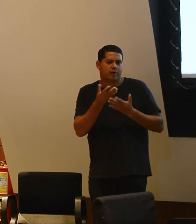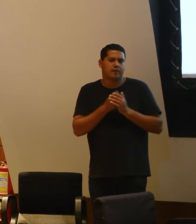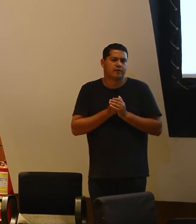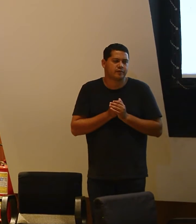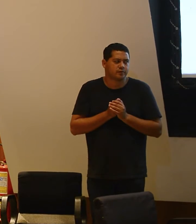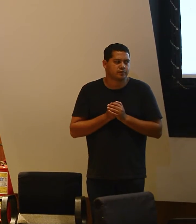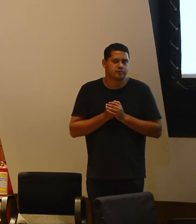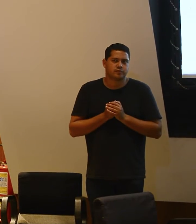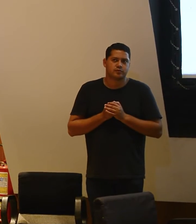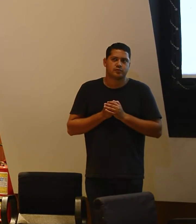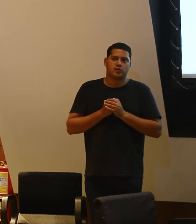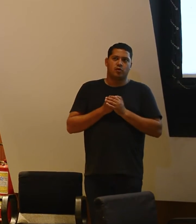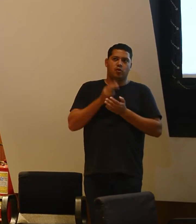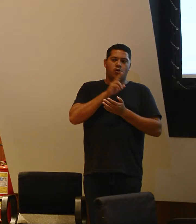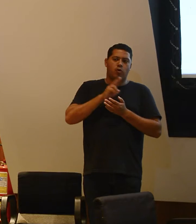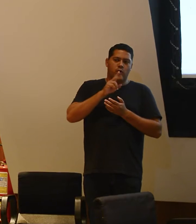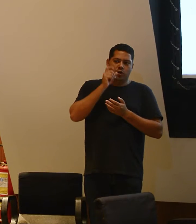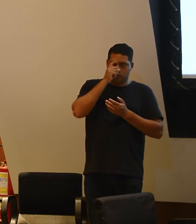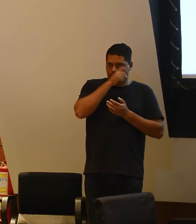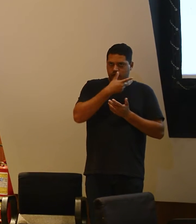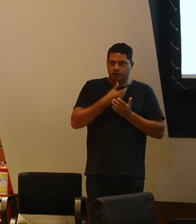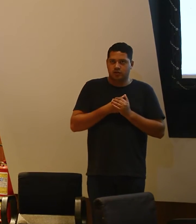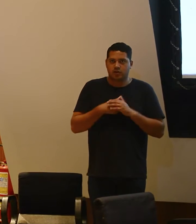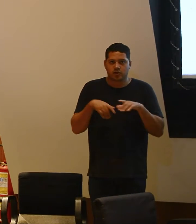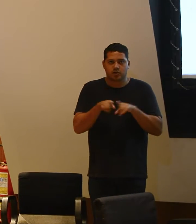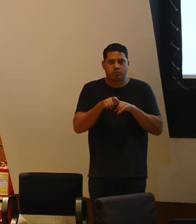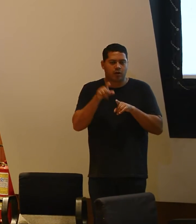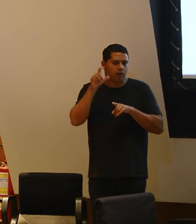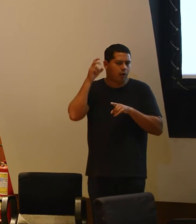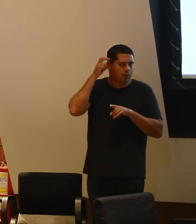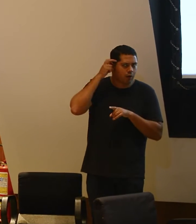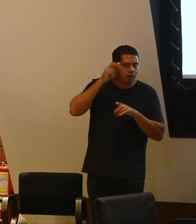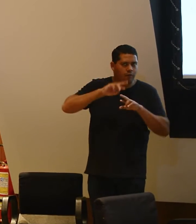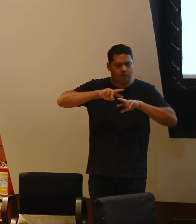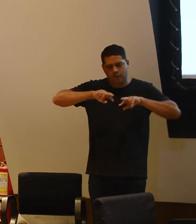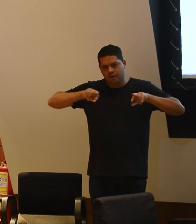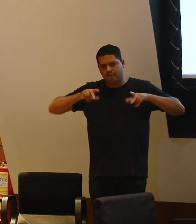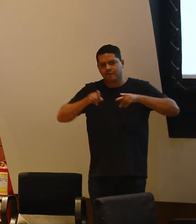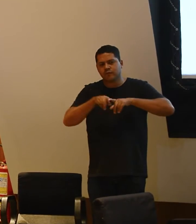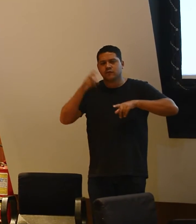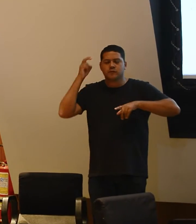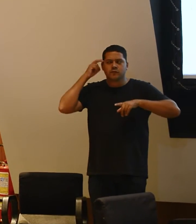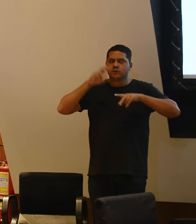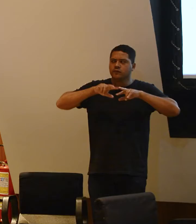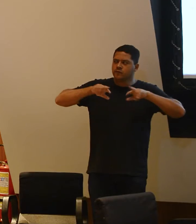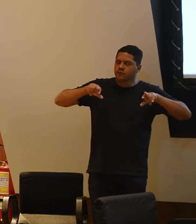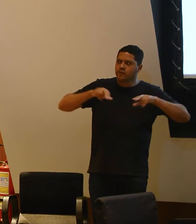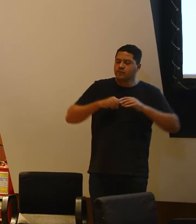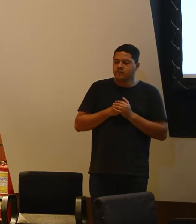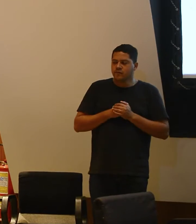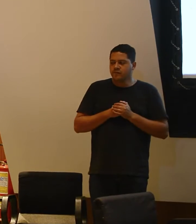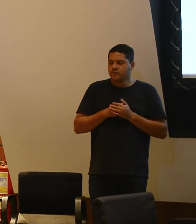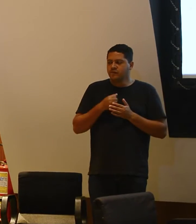daquelas, aqueles nomes difíceis, aquelas aparelhos diferentes, aquelas próteses diferentes. Eu acho que assim